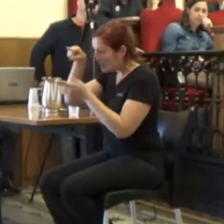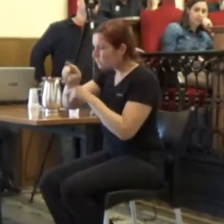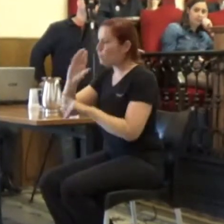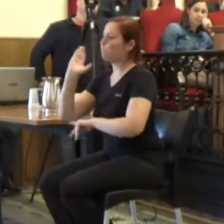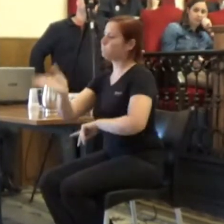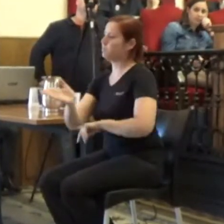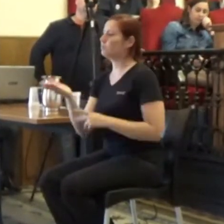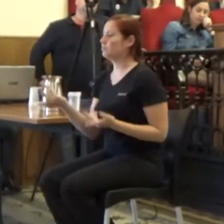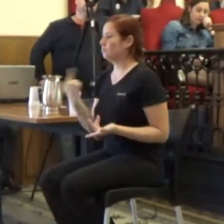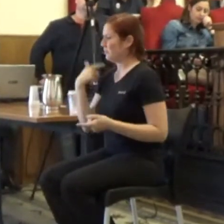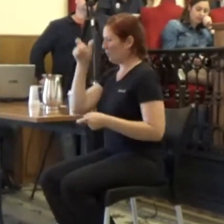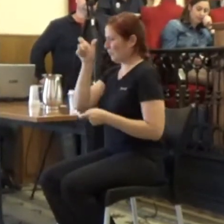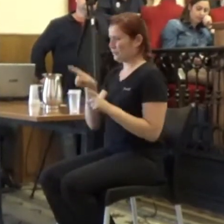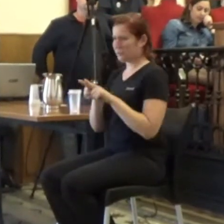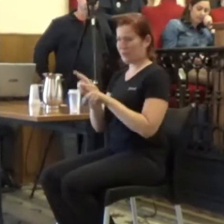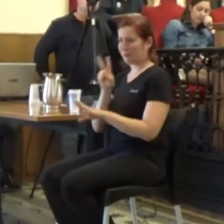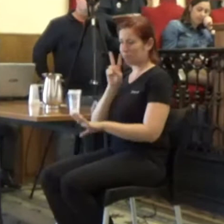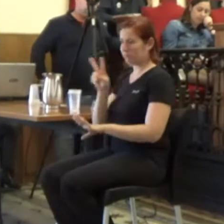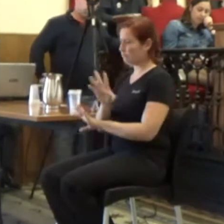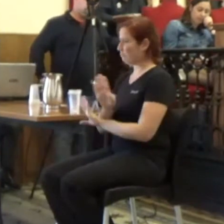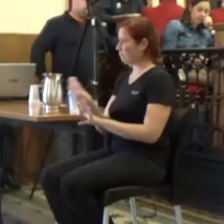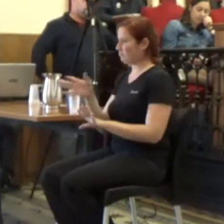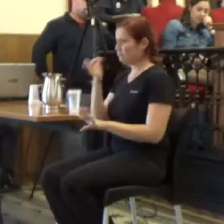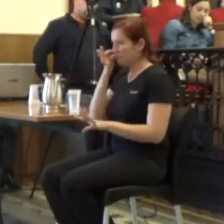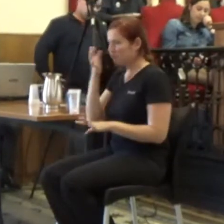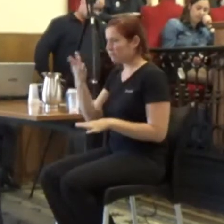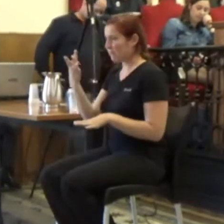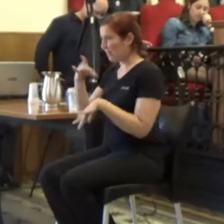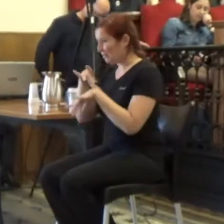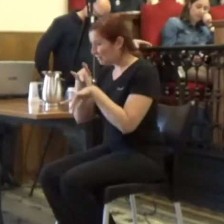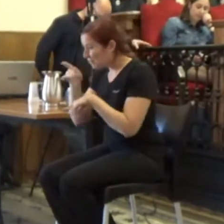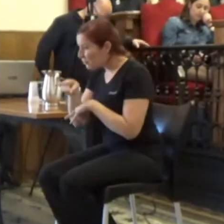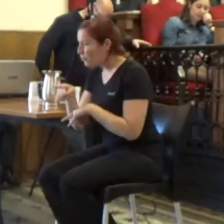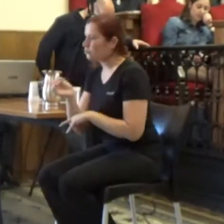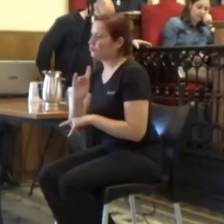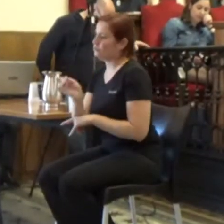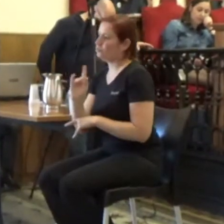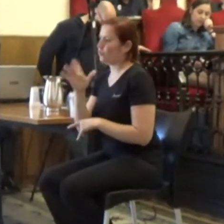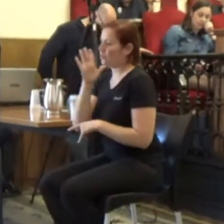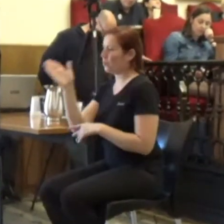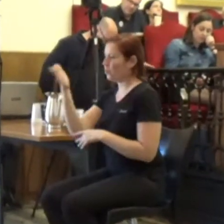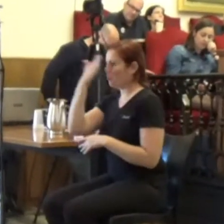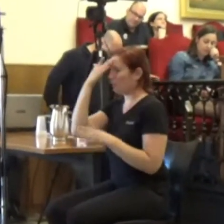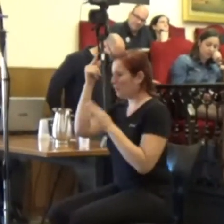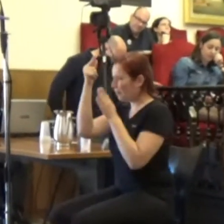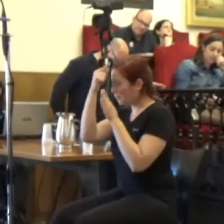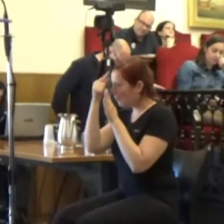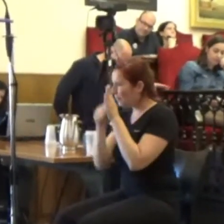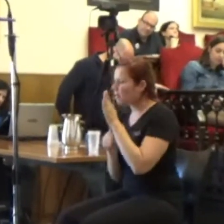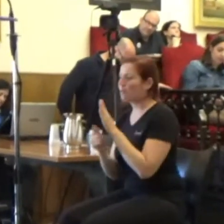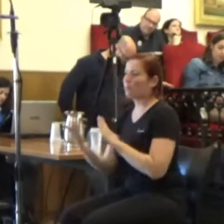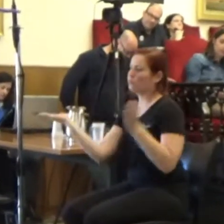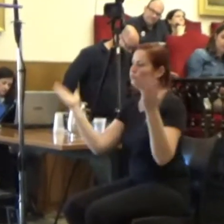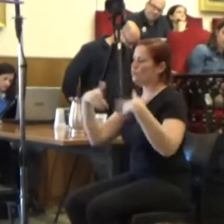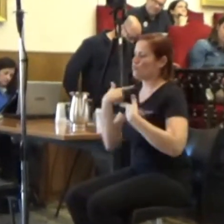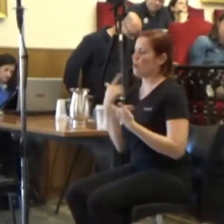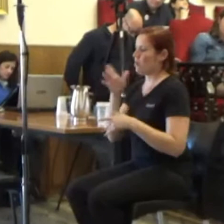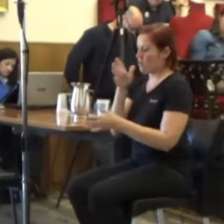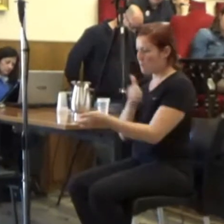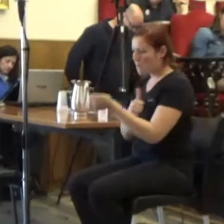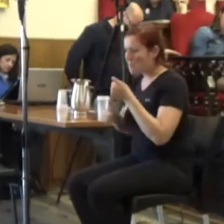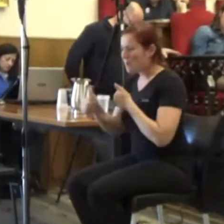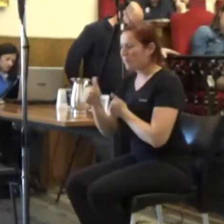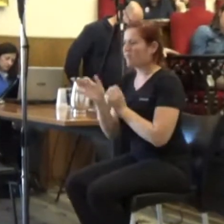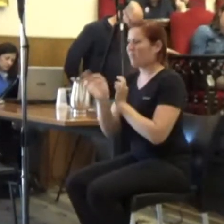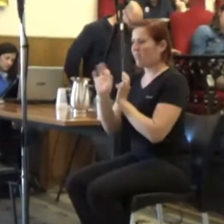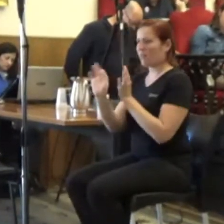Son personas que dejan mucho que desear, no por ser enfermos, sino por no tener principios morales ni educación adecuada o empatía personal